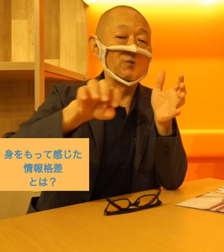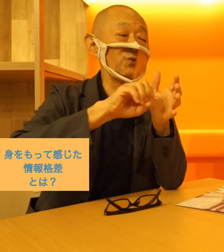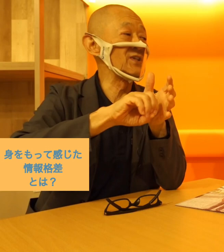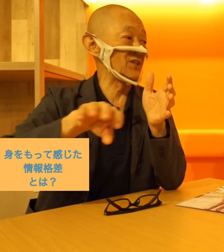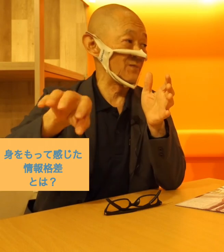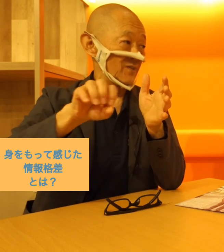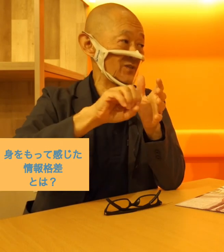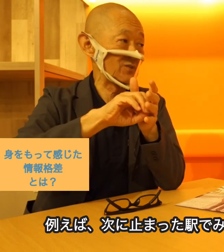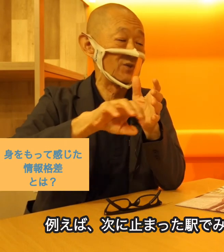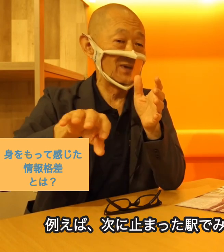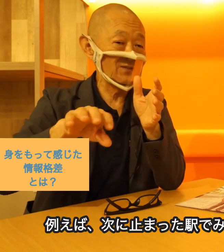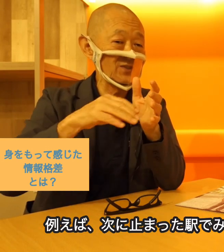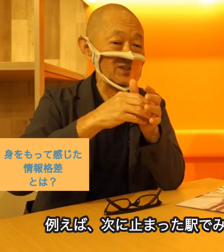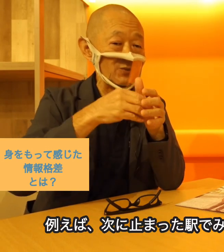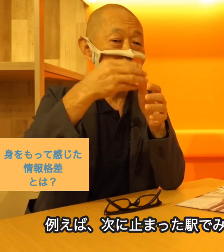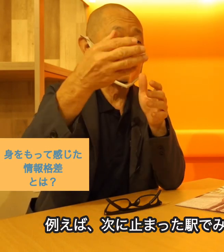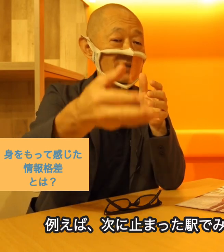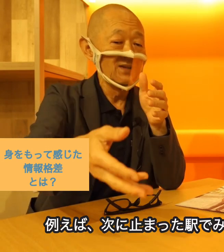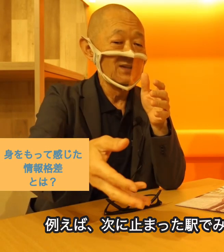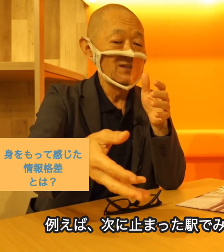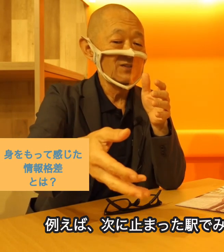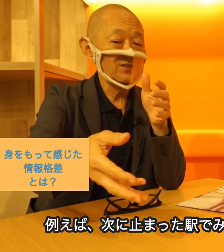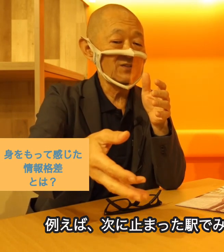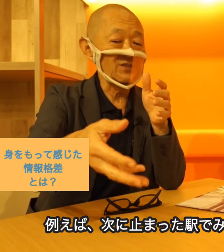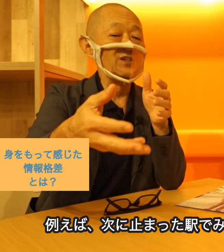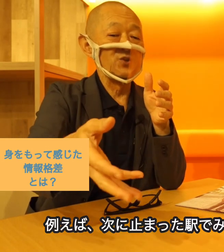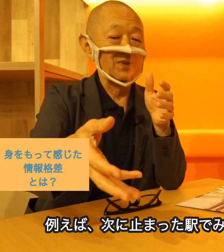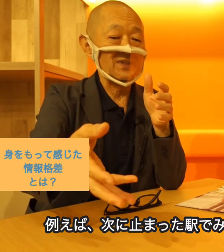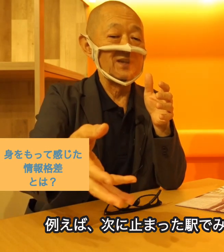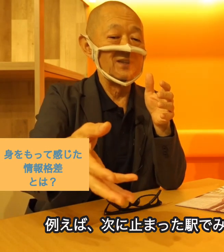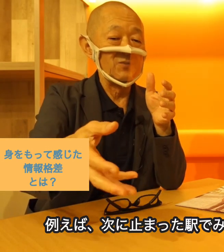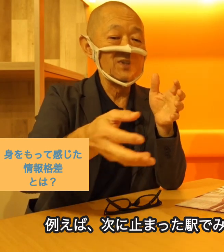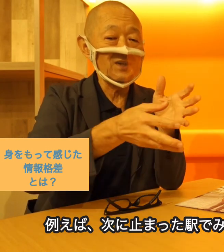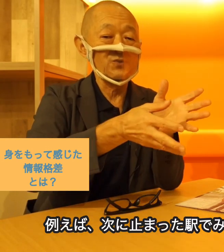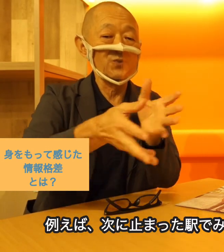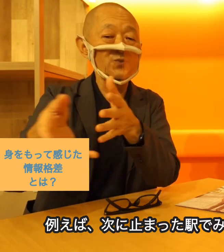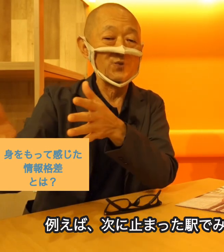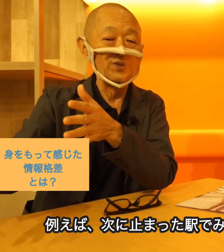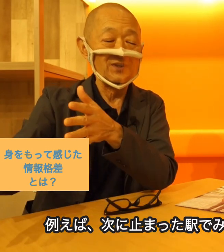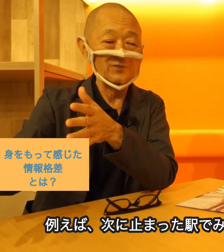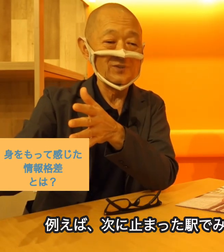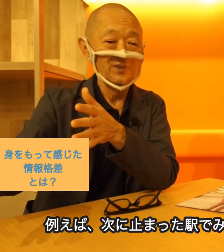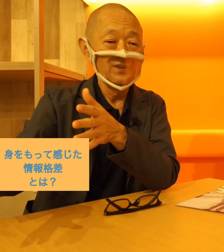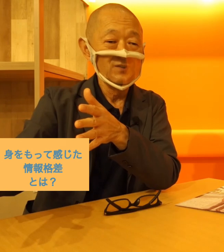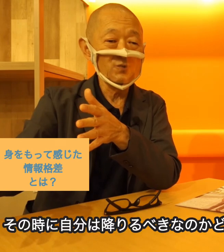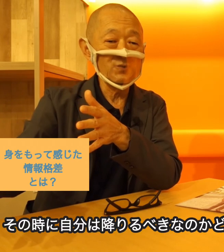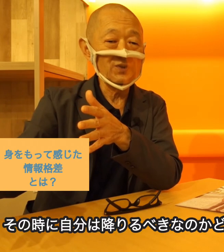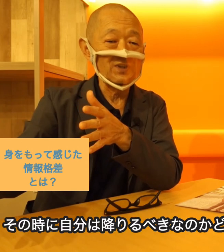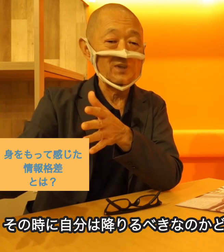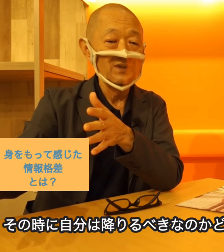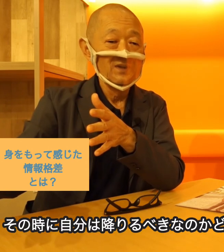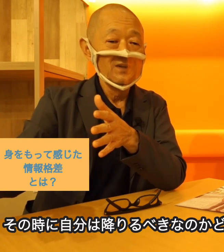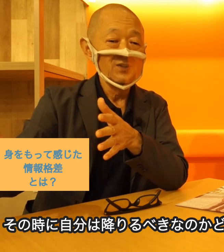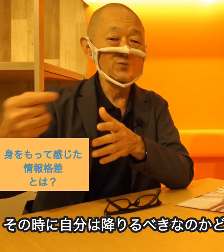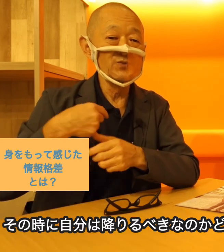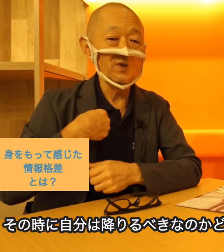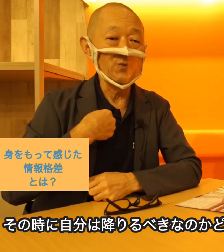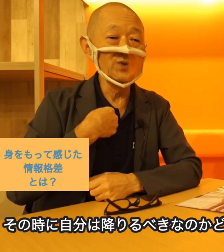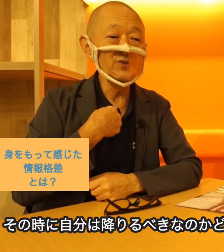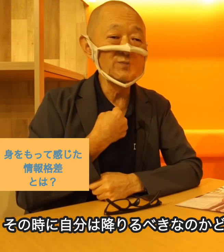降りてしまう。例えば次に止まった駅でみんながぞろぞろ降りていく、その時に自分は降りるべき